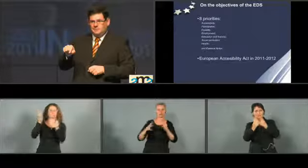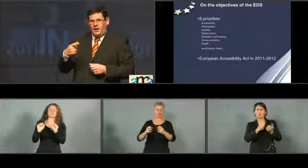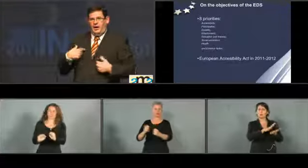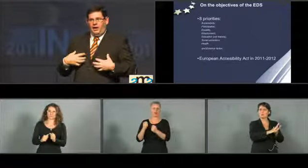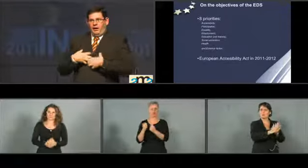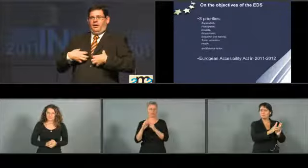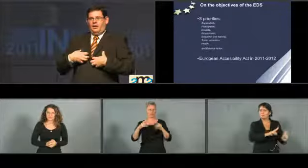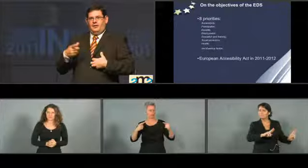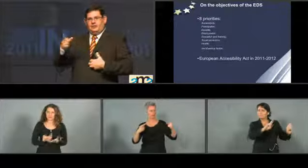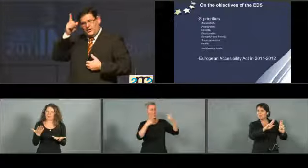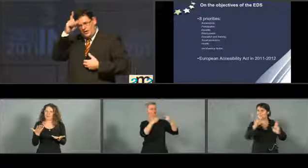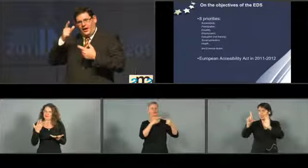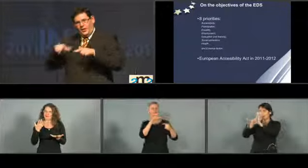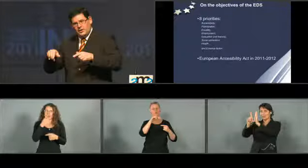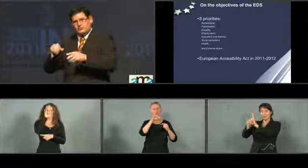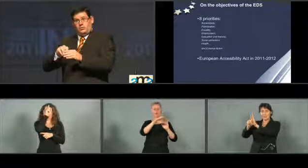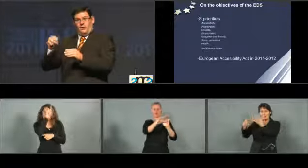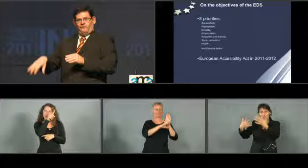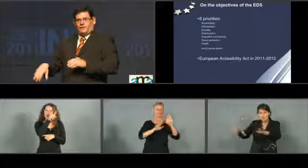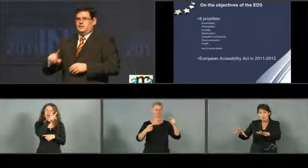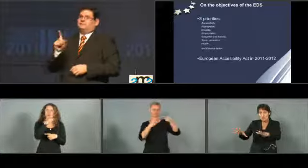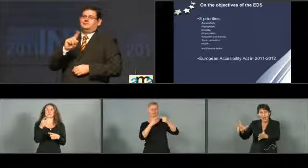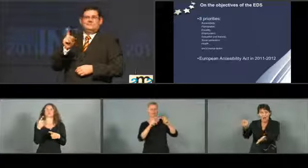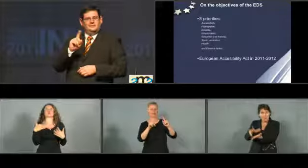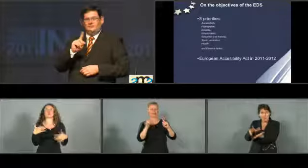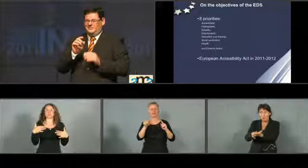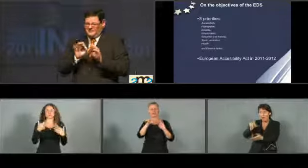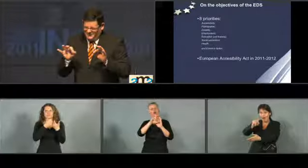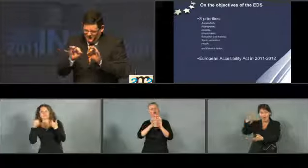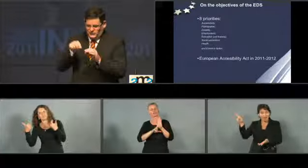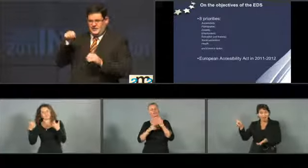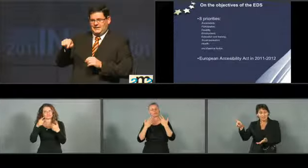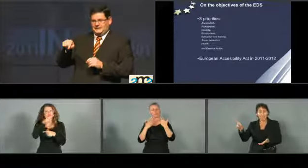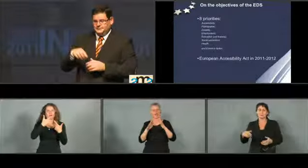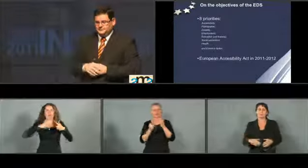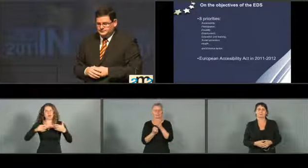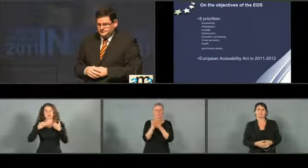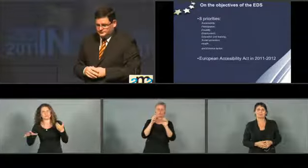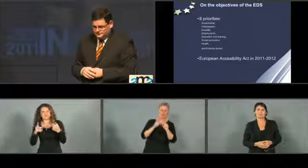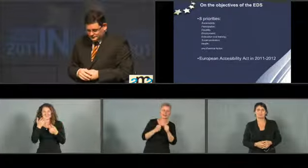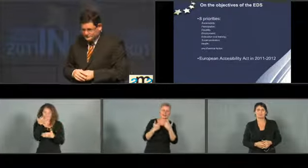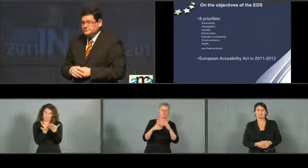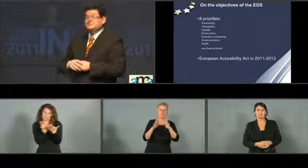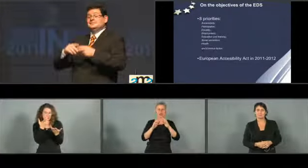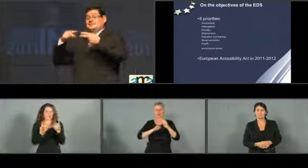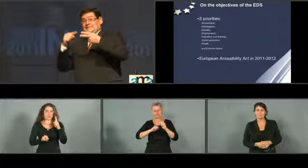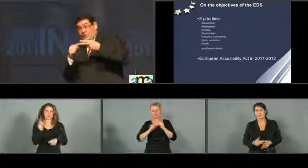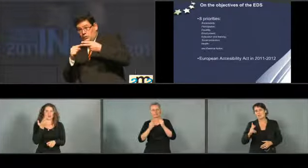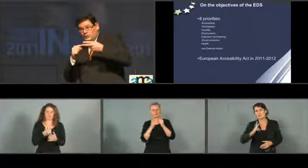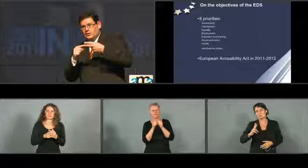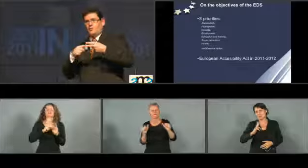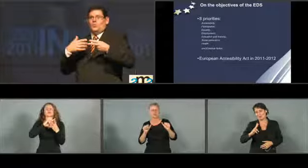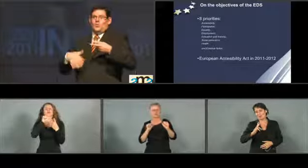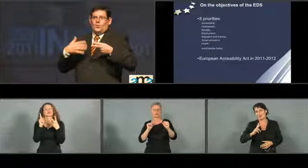une inclusion, un système de formation beaucoup plus performant. En Allemagne, par exemple, il y a une grande séparation, et